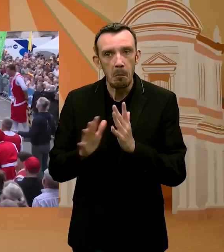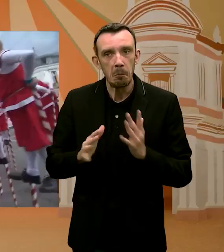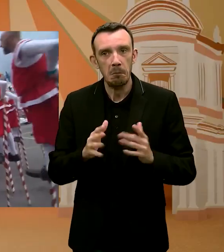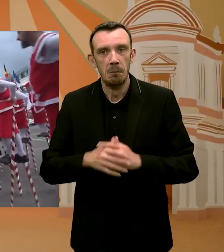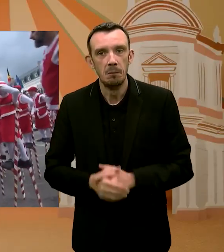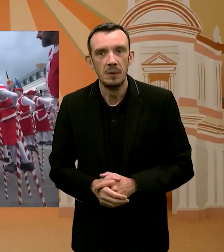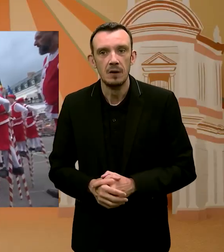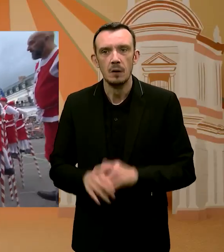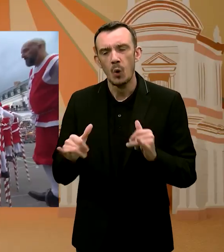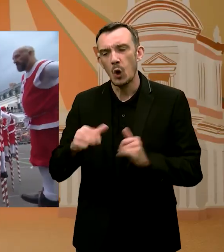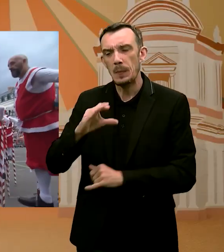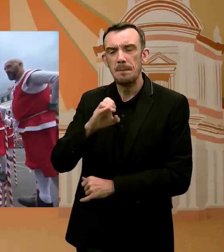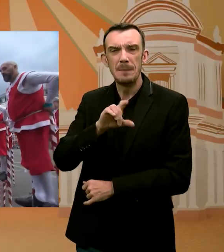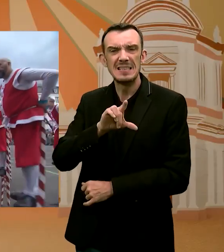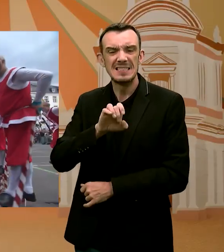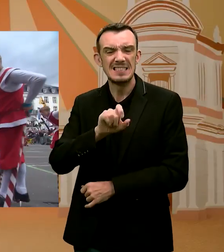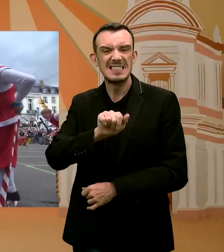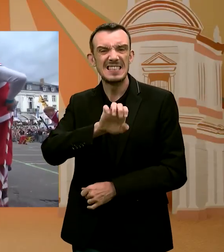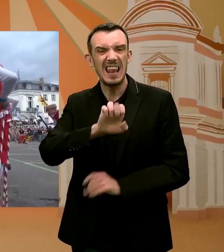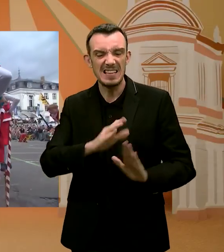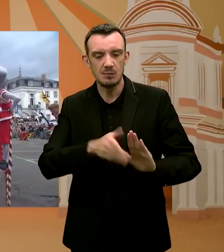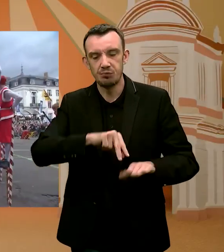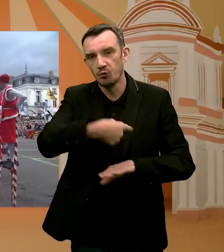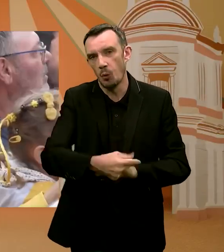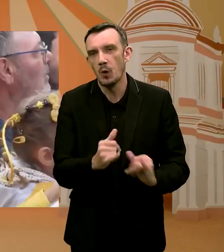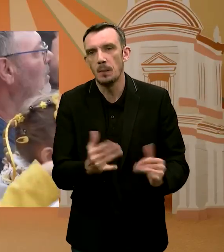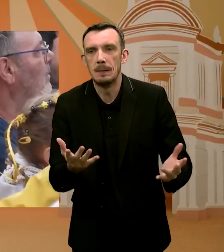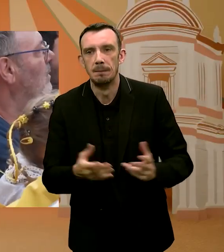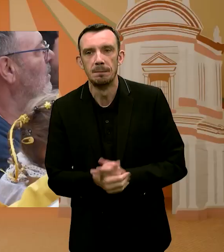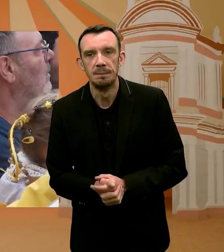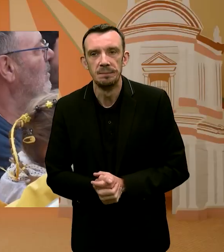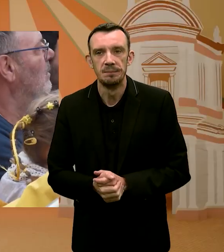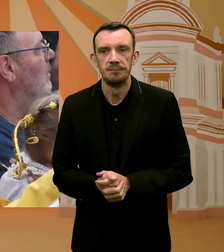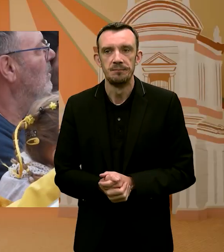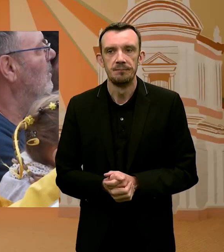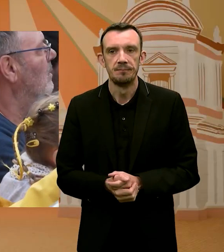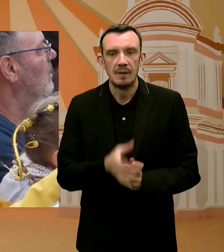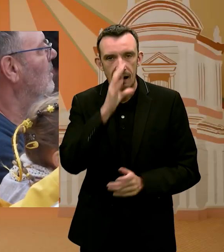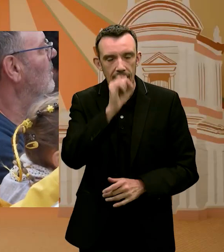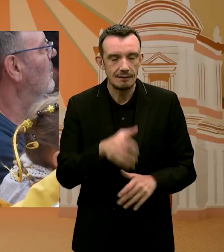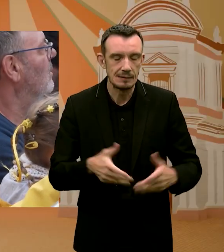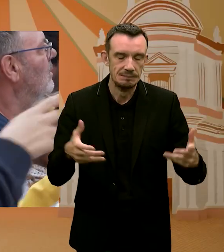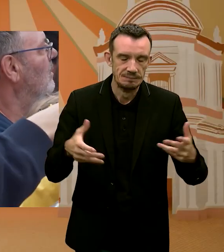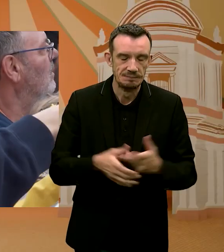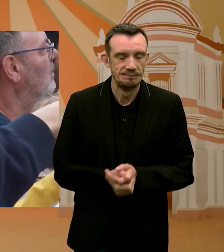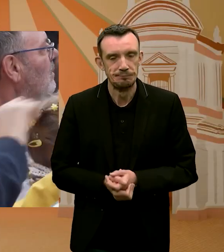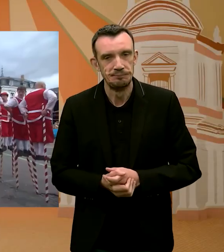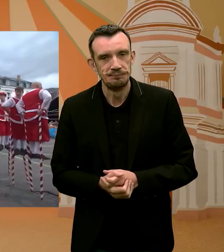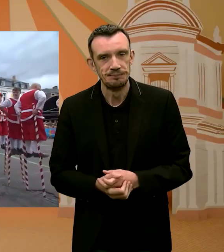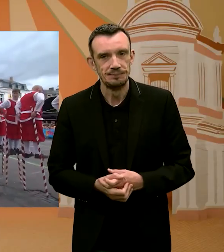Céleste. Céleste. Qui n'a pas eu l'élasticité peut-être de Martin pour remonter. Céleste, un très bon combattant aussi. Très bon combattant,